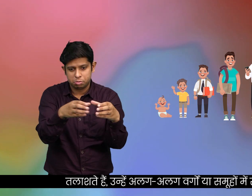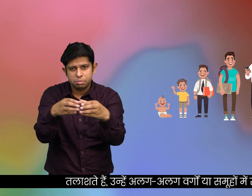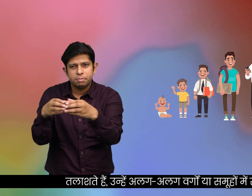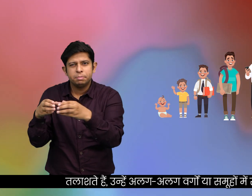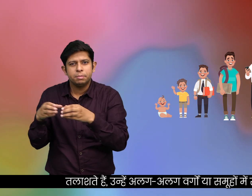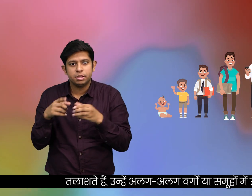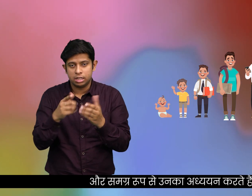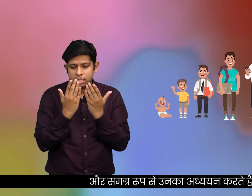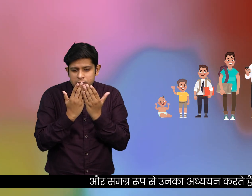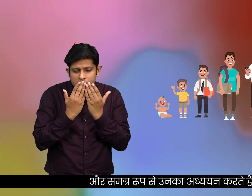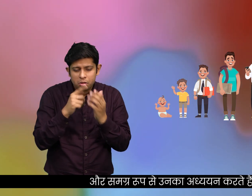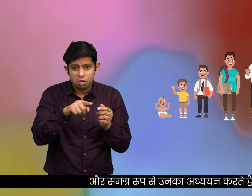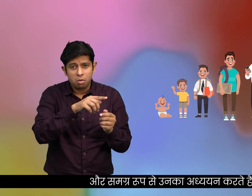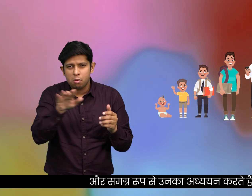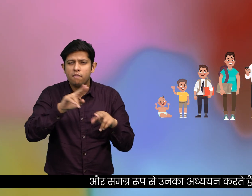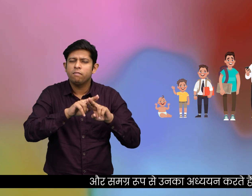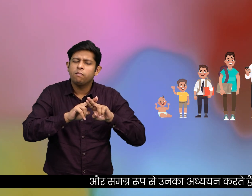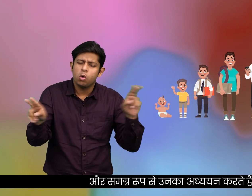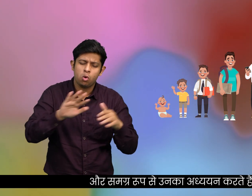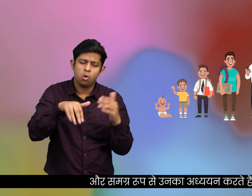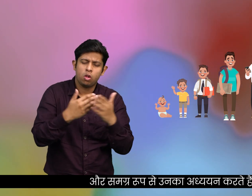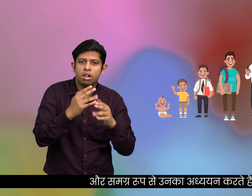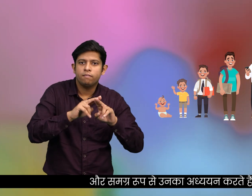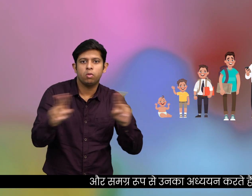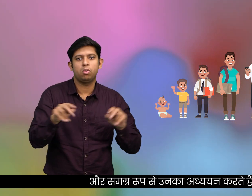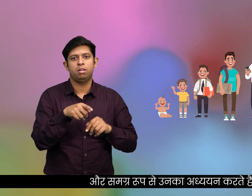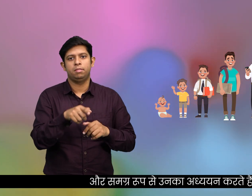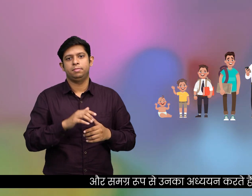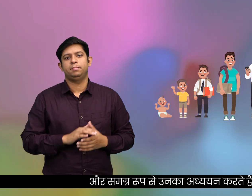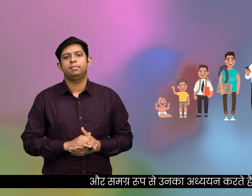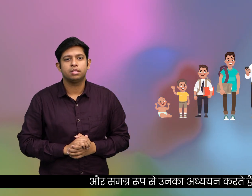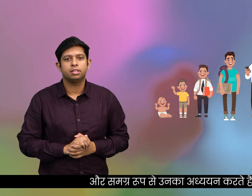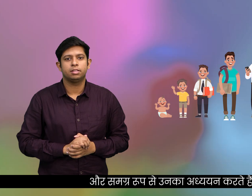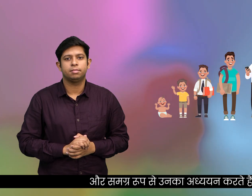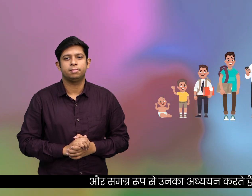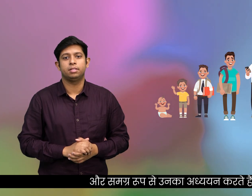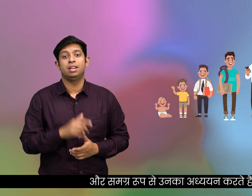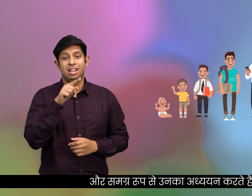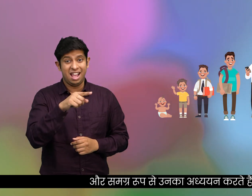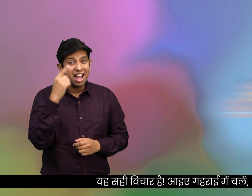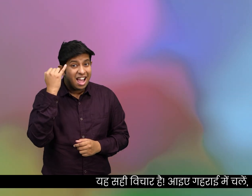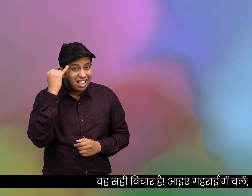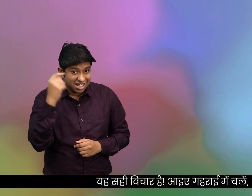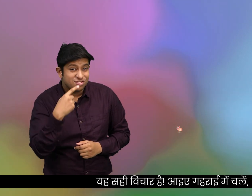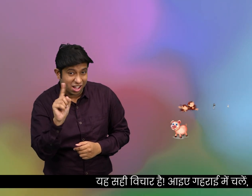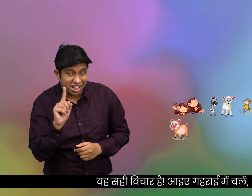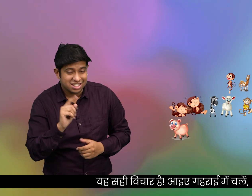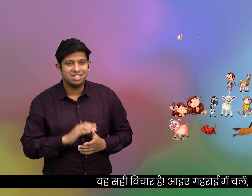में रखते हैं और समग्र रूप से उनका अध्ययन करते हैं। यह सही विचार